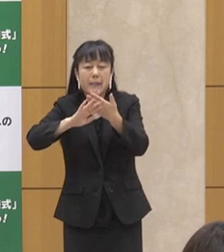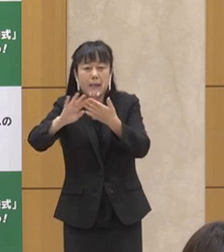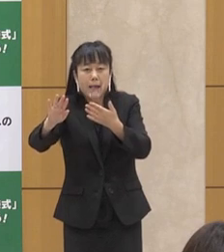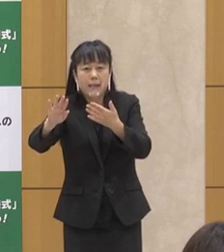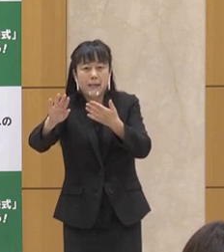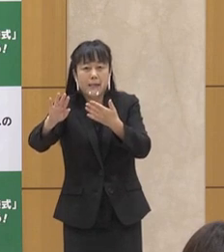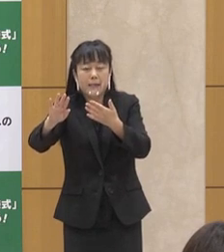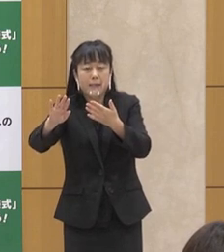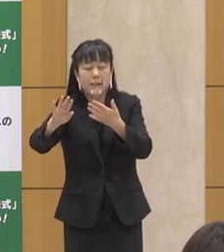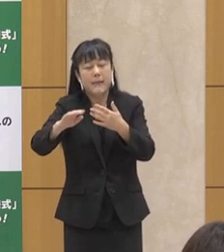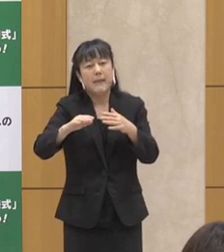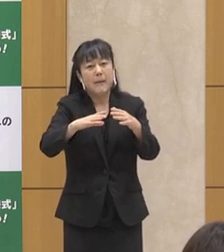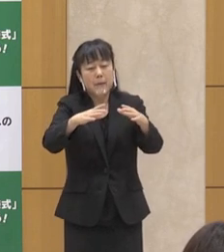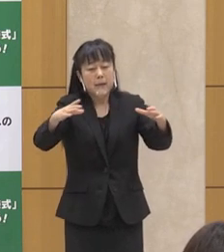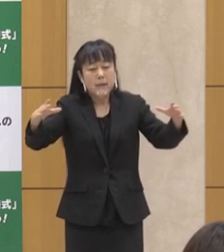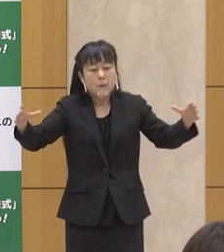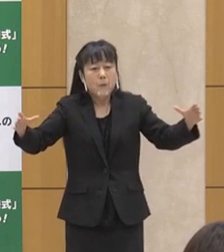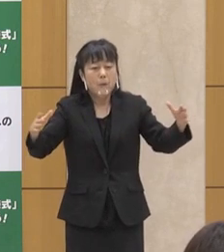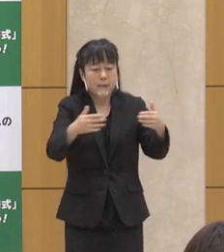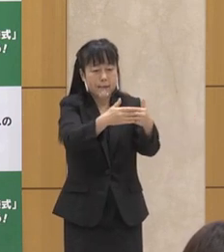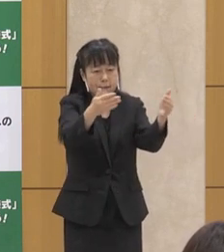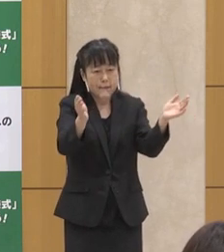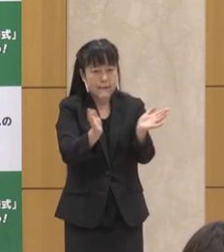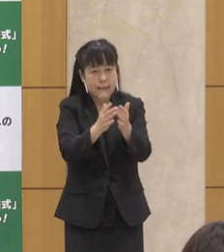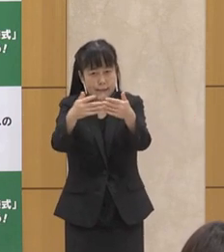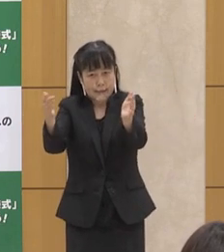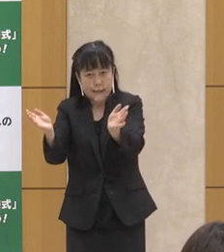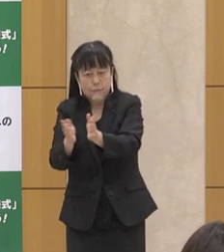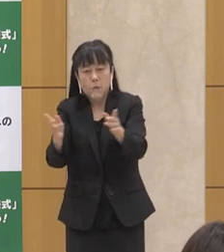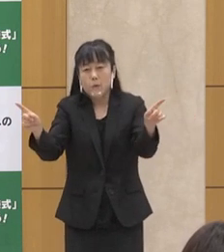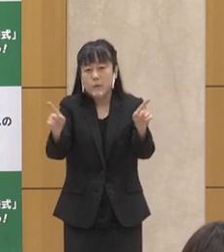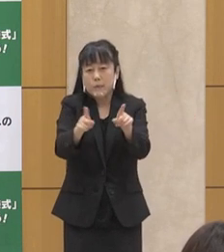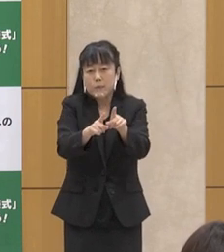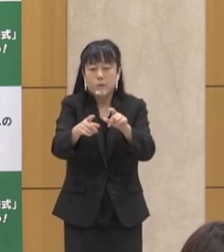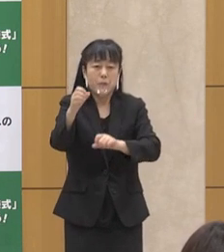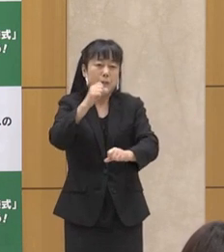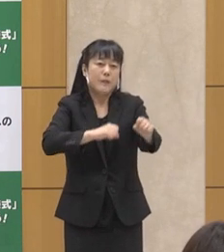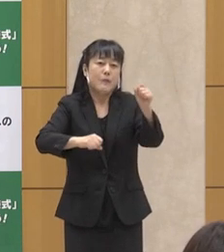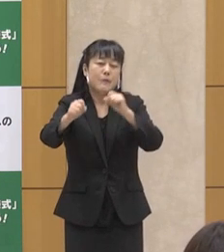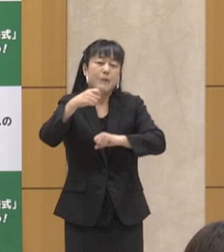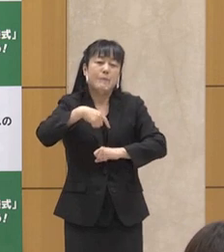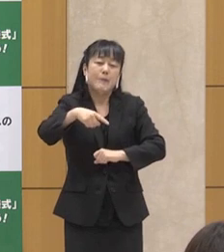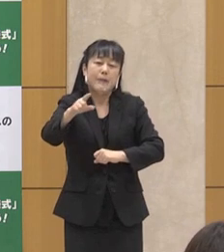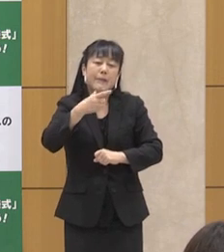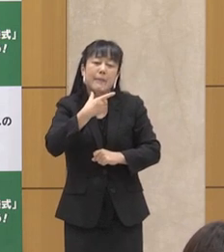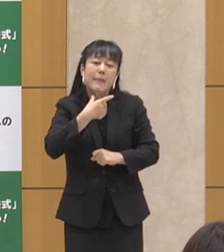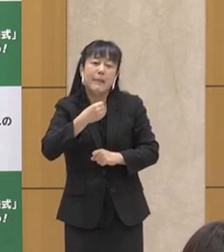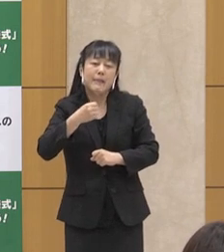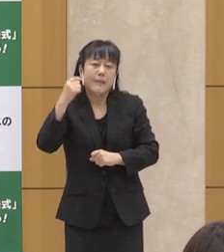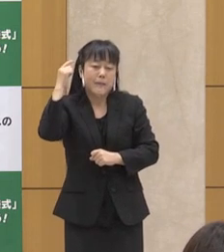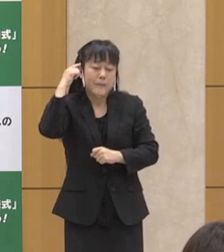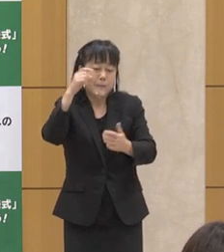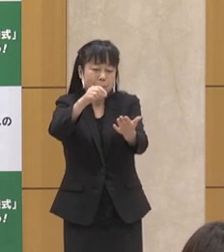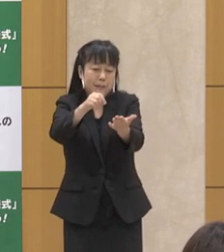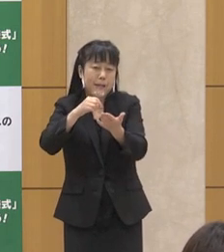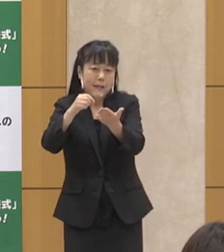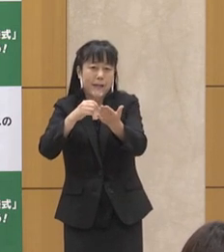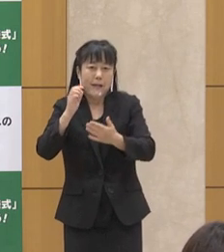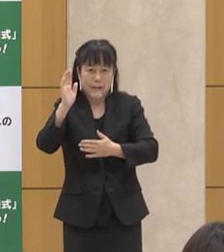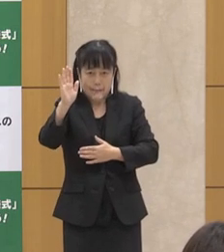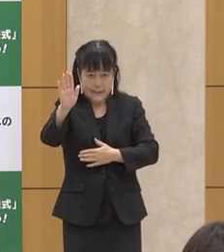各団体一緒になってですね、取り組んでいくべきではないかと、そういうご提言があったのが一つのきっかけです。